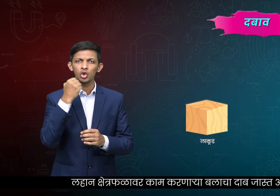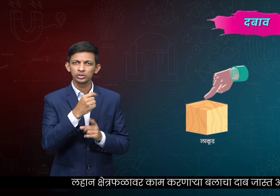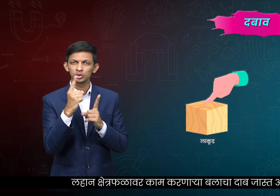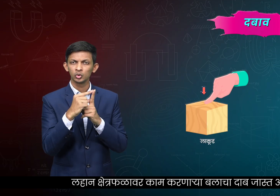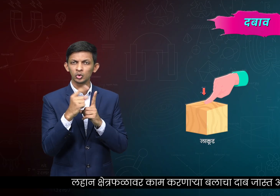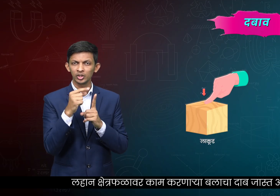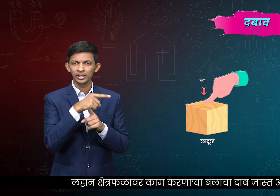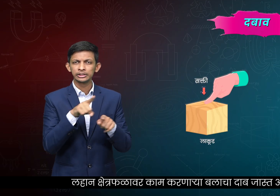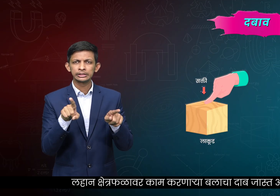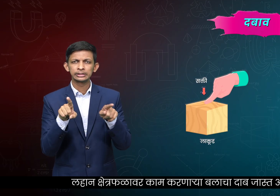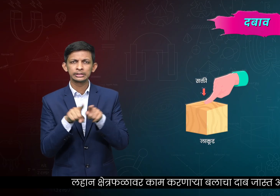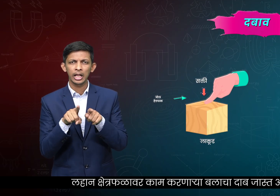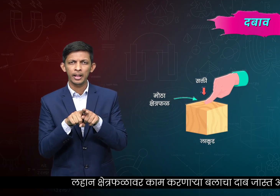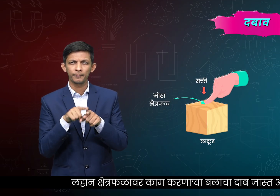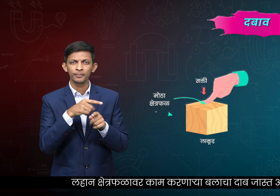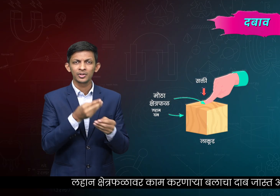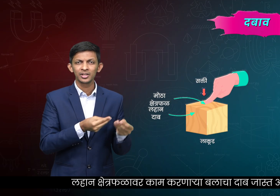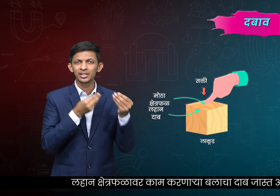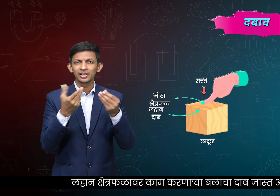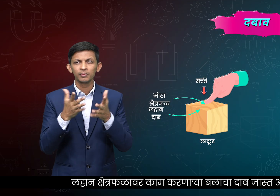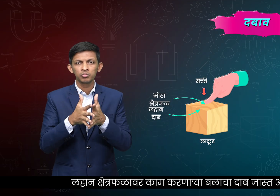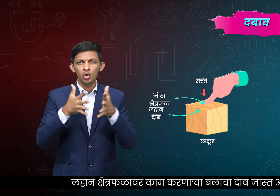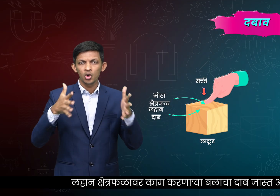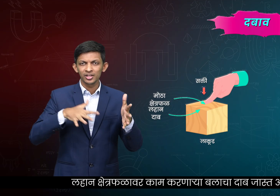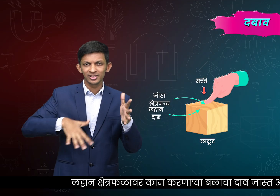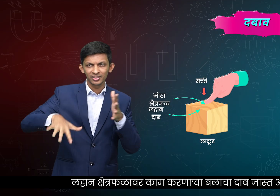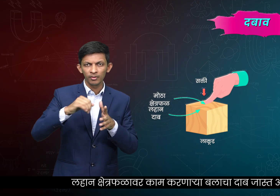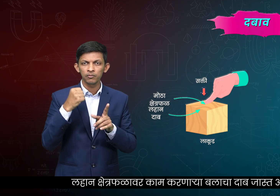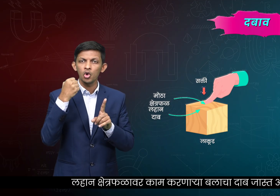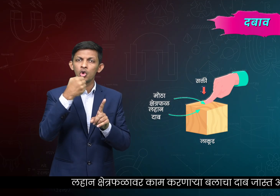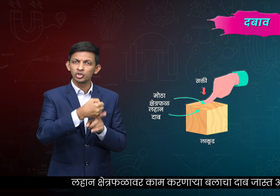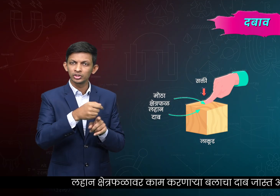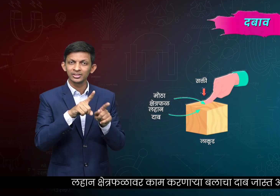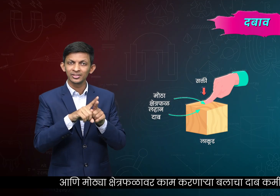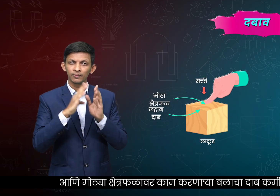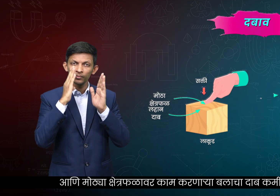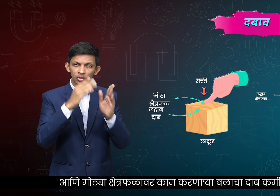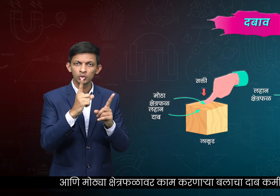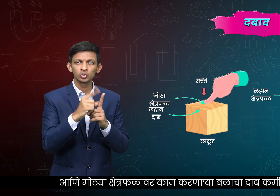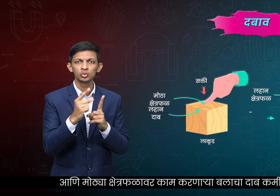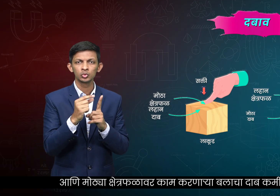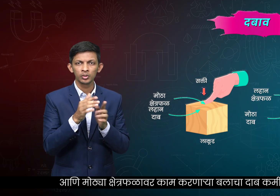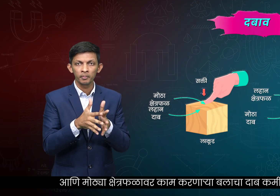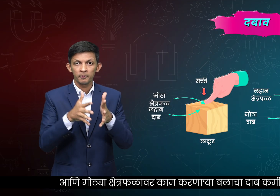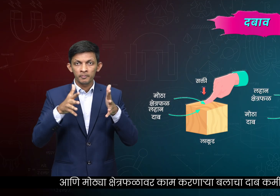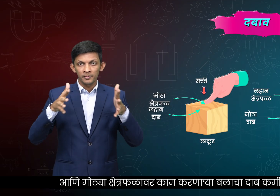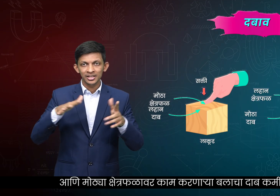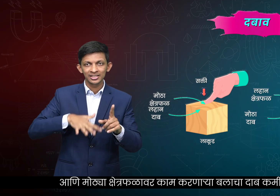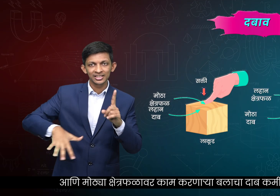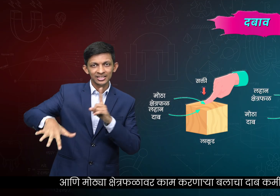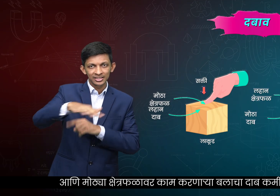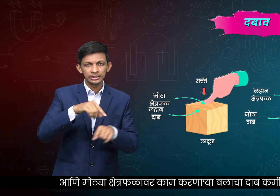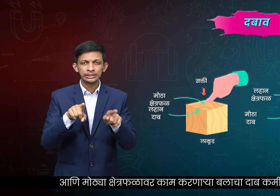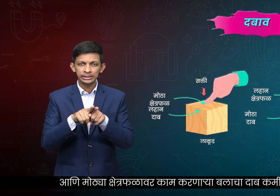लहान क्षेत्रफळावर काम करणाऱ्या बलाचा दाब जास्ती असतो आणि मोठ्या क्षेत्रफळावर काम